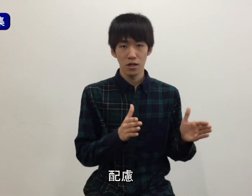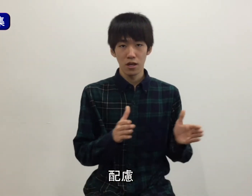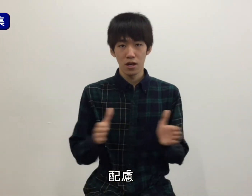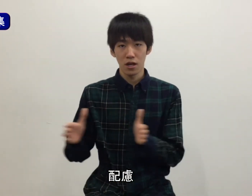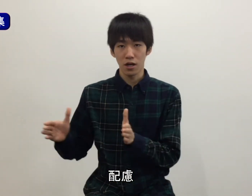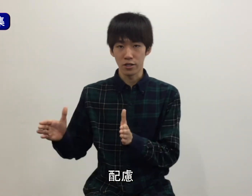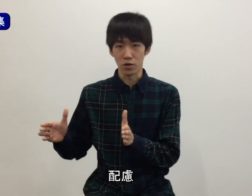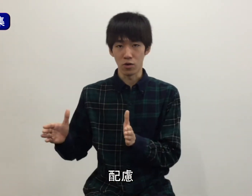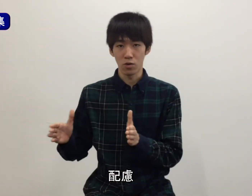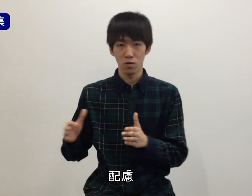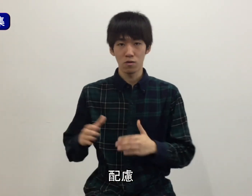版医療